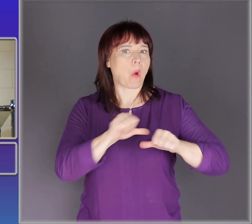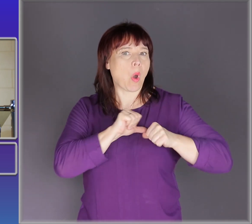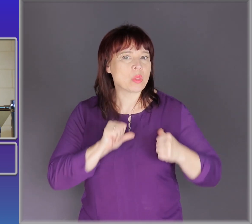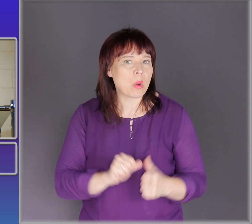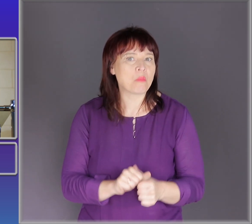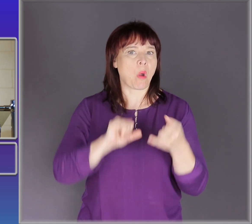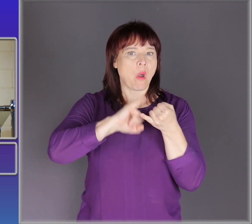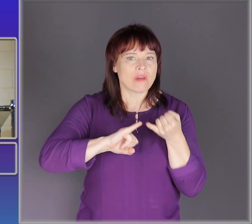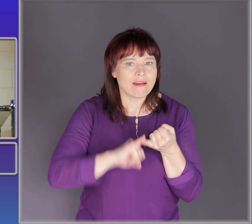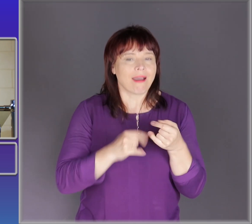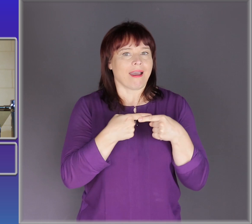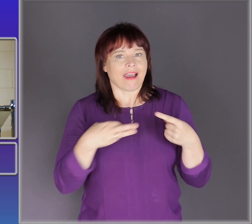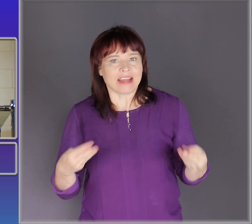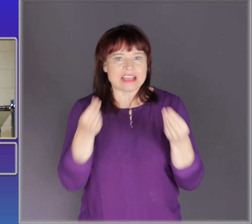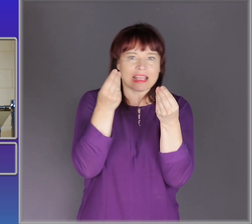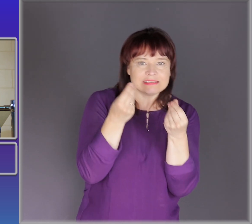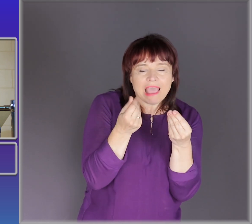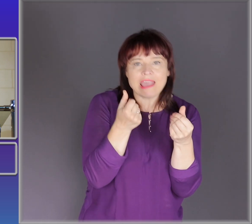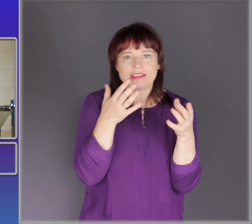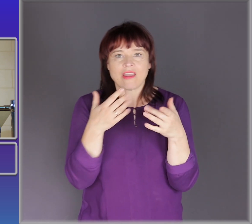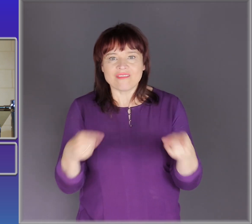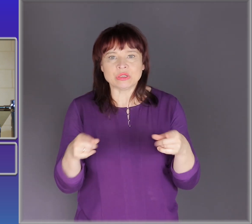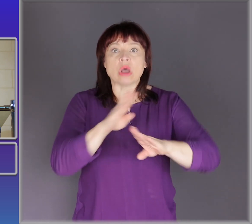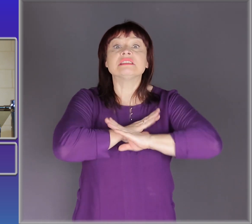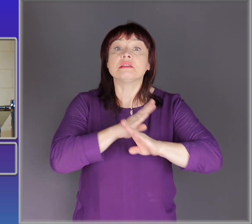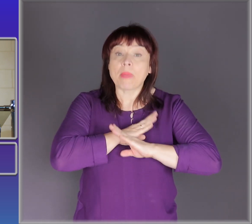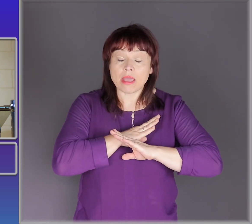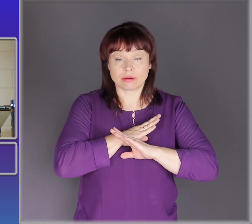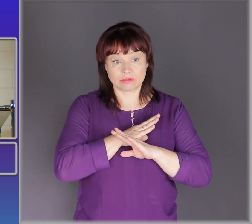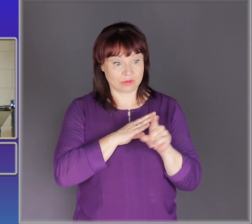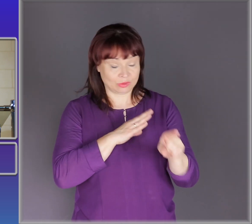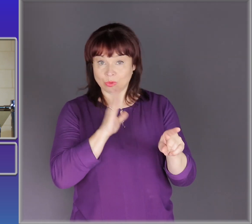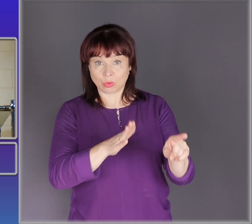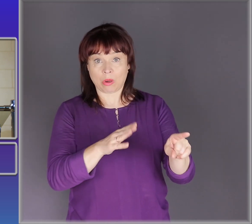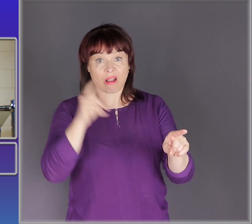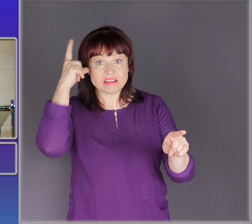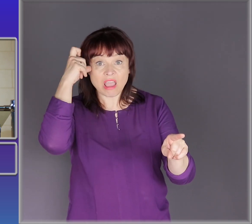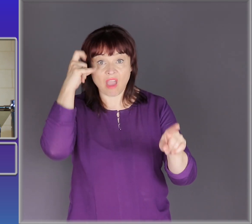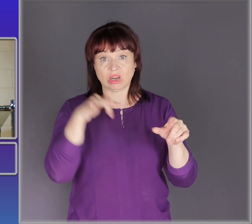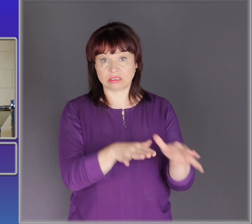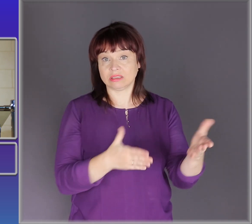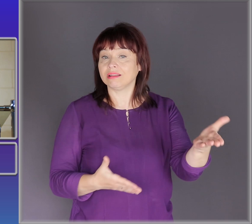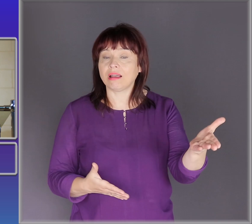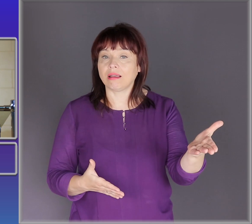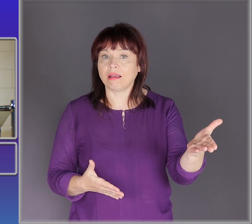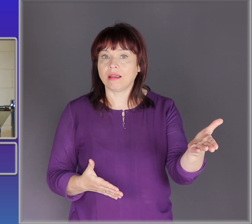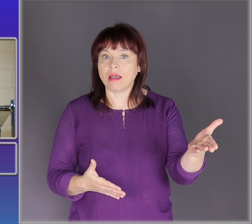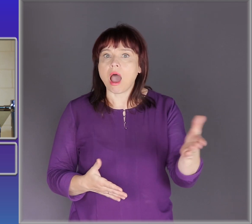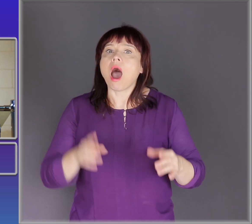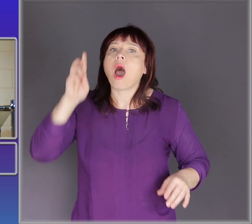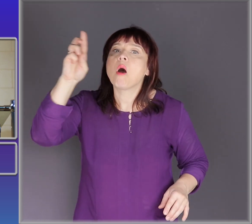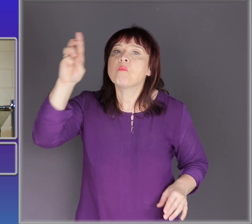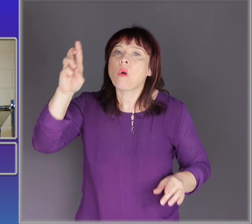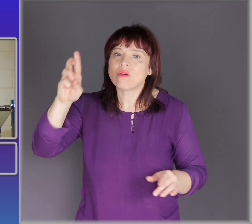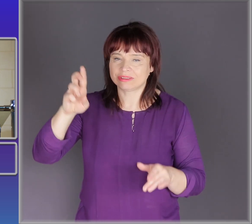а божьим почему потому что никто не может узнать что духа божьего кроме духа божьего это не божье